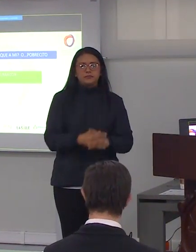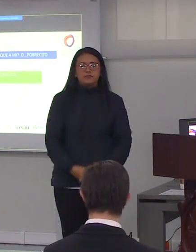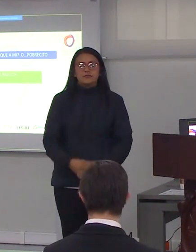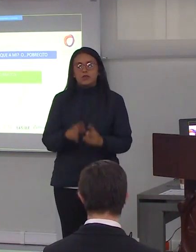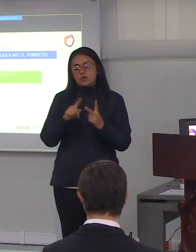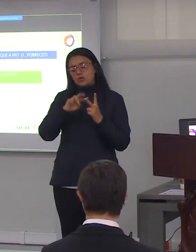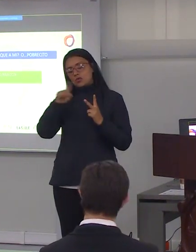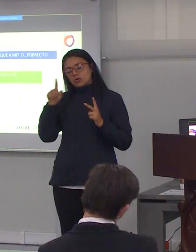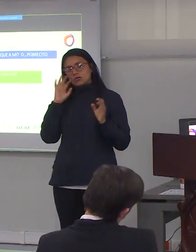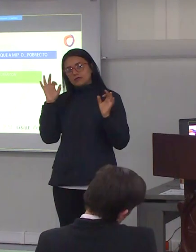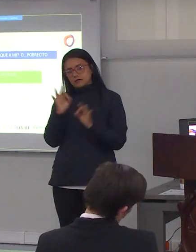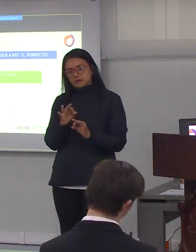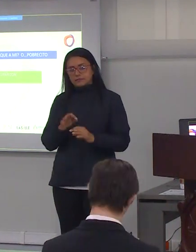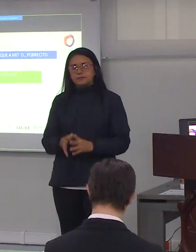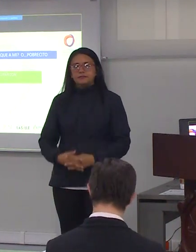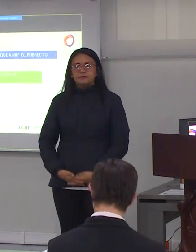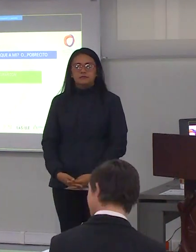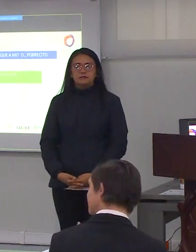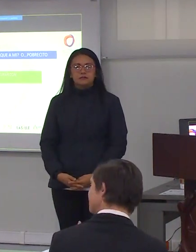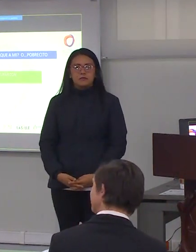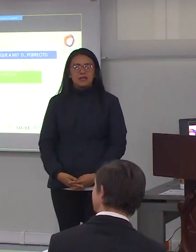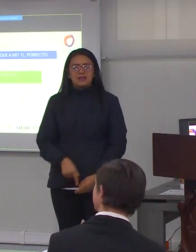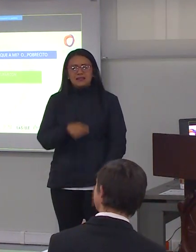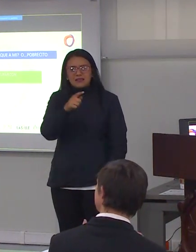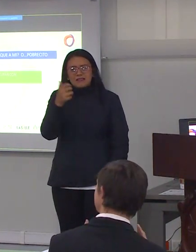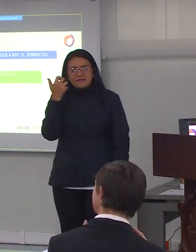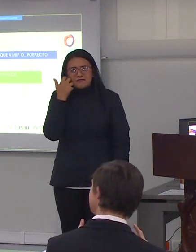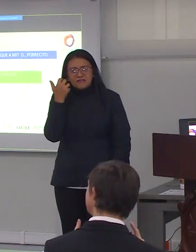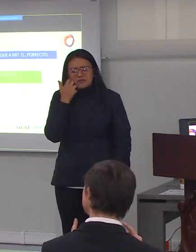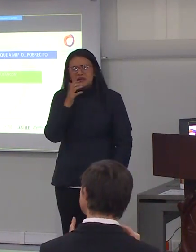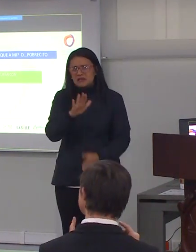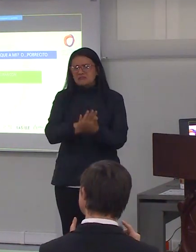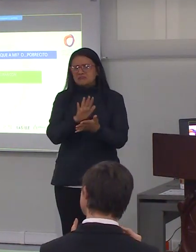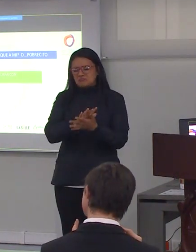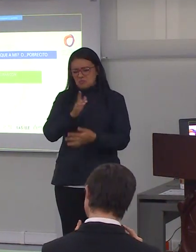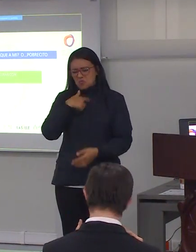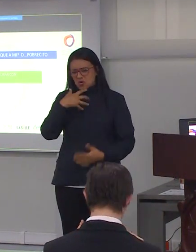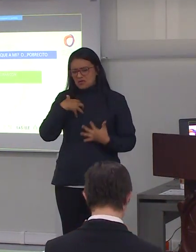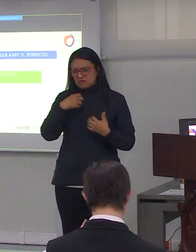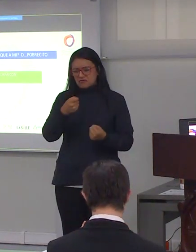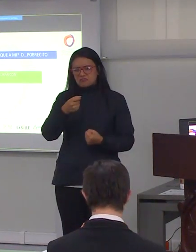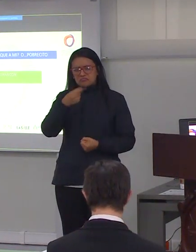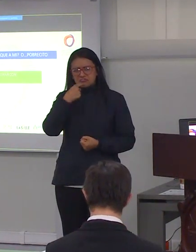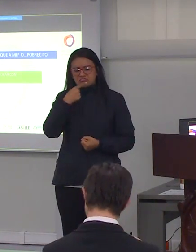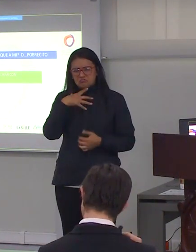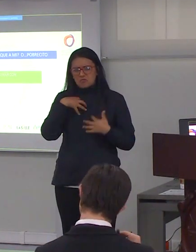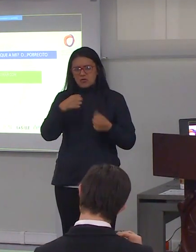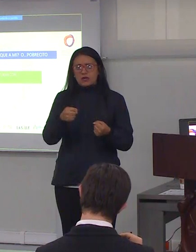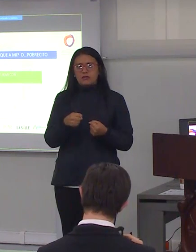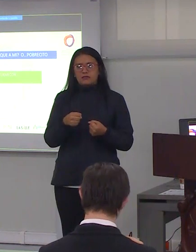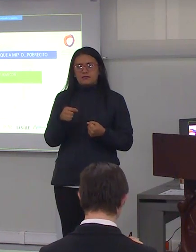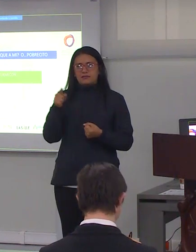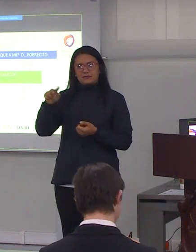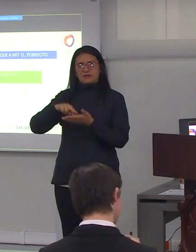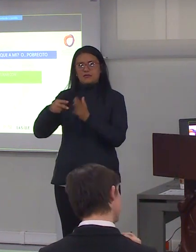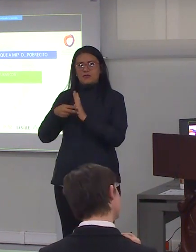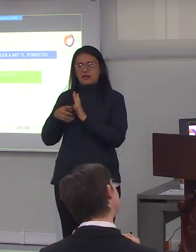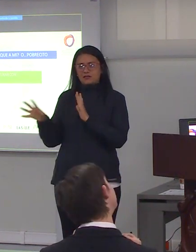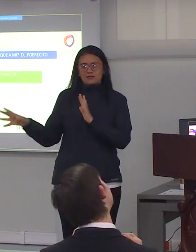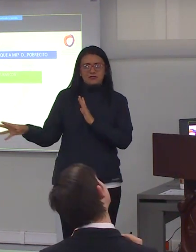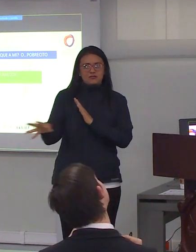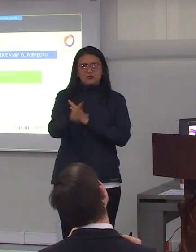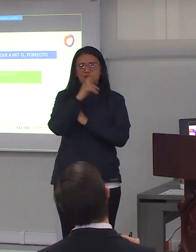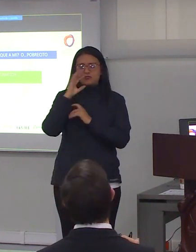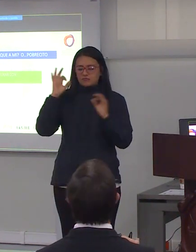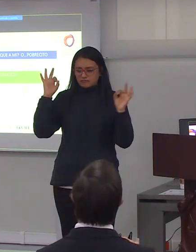otro de los enfoques que es una enfermedad y que se puede curar entonces aquí vemos el refuerzo de todo de